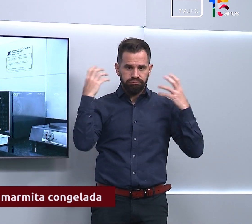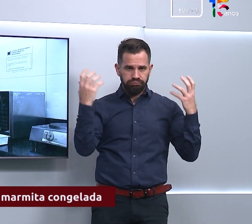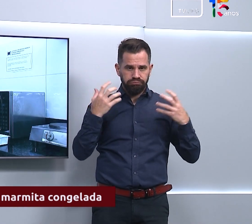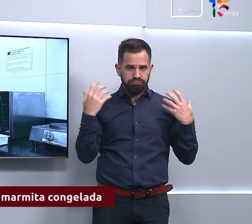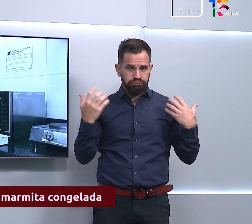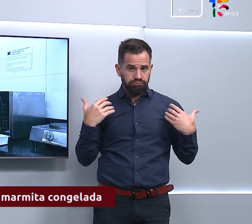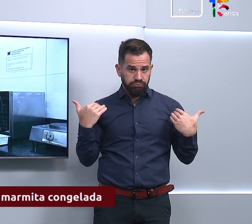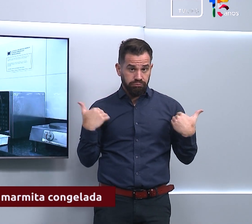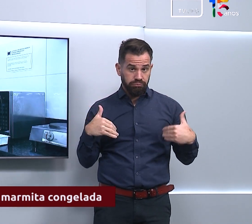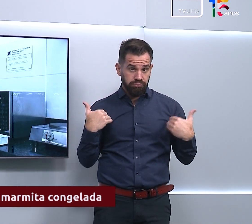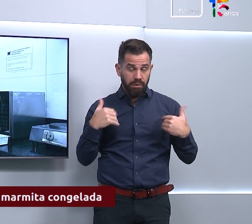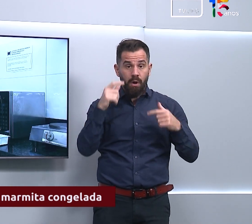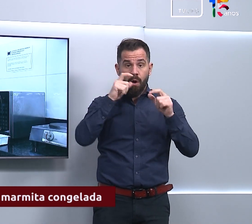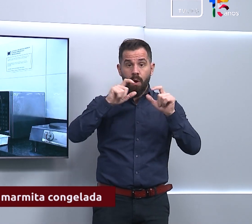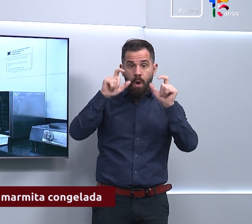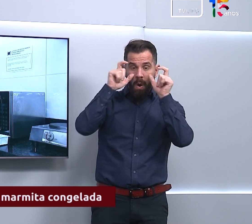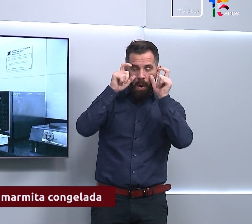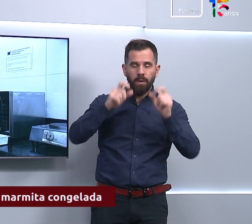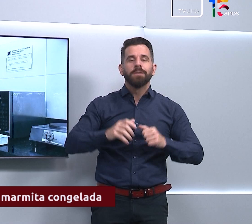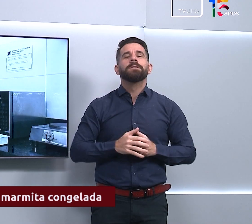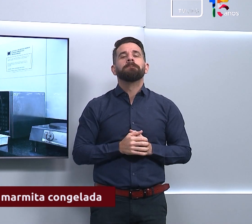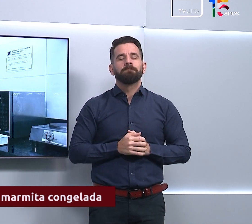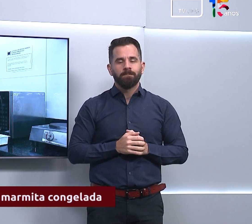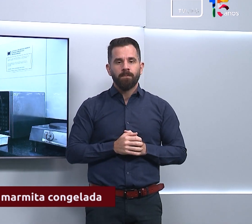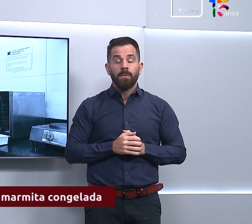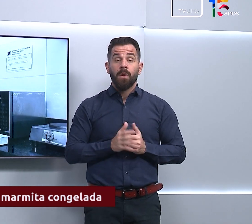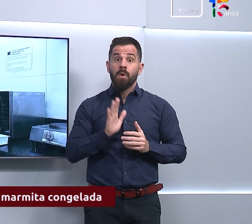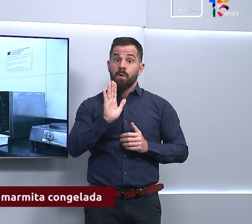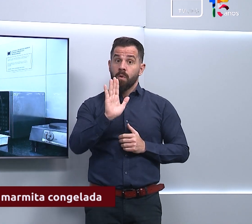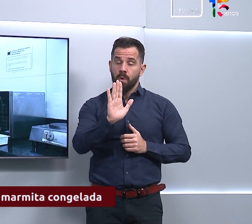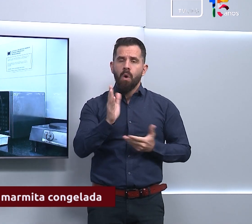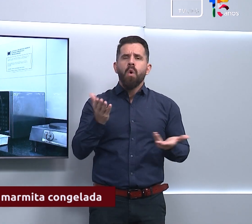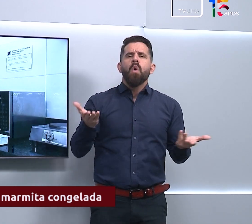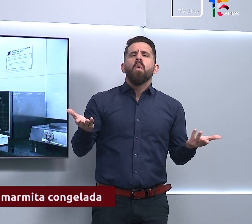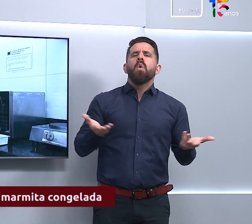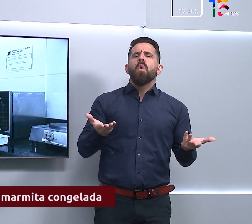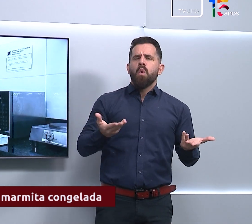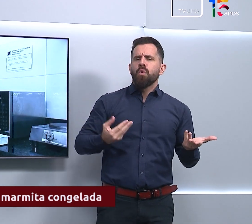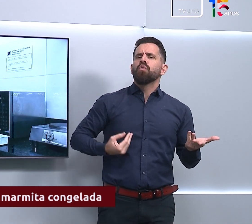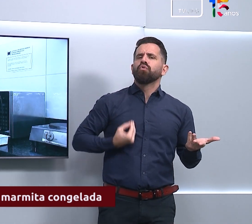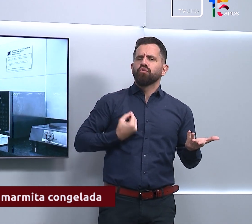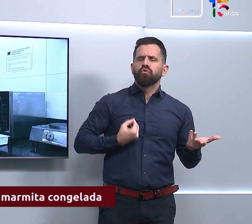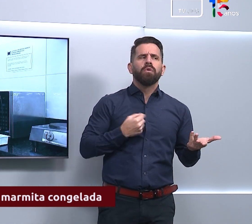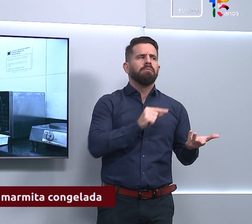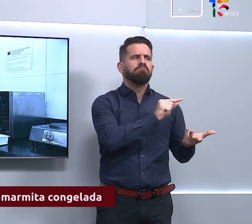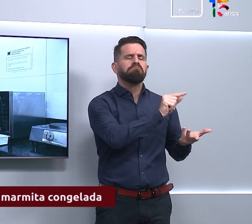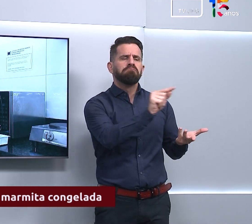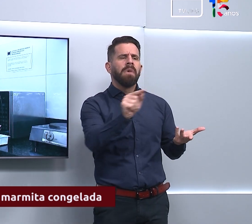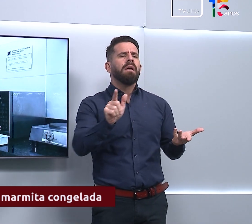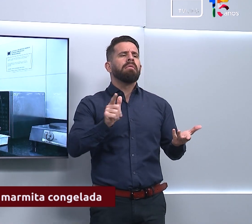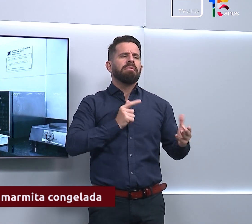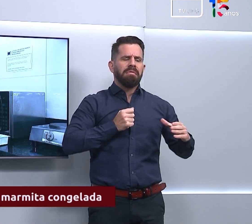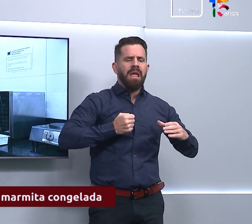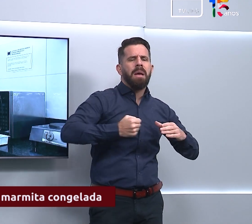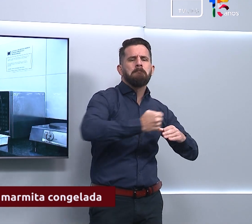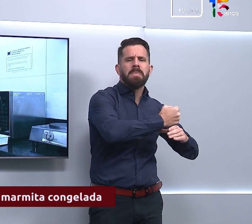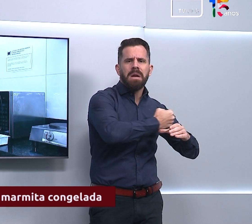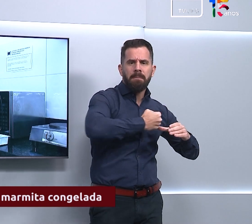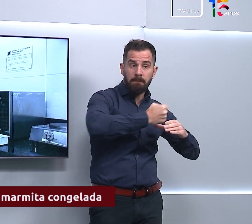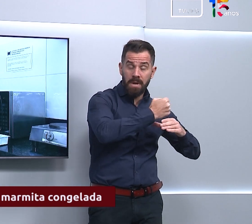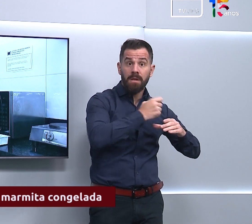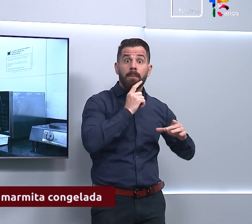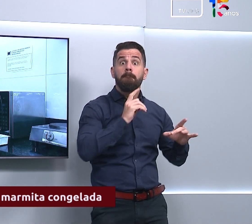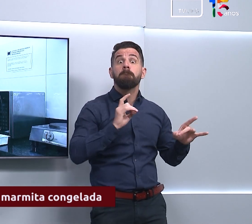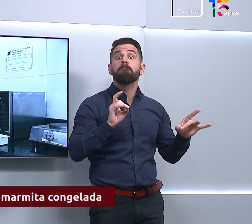logo abaixo dos ombros e uso óculos. Olha só, hoje em dia existem algumas marmitas que são vendidas assim,